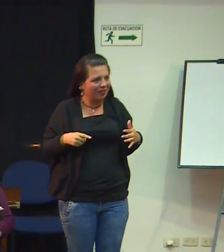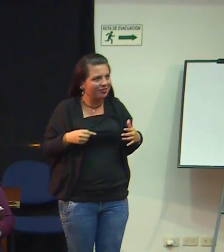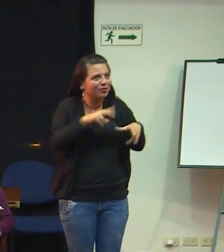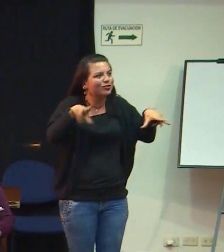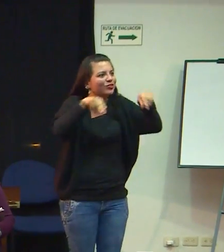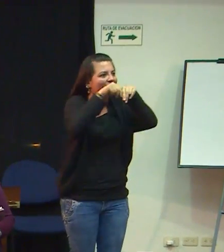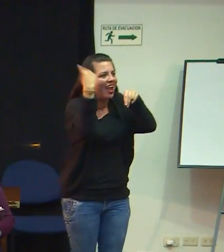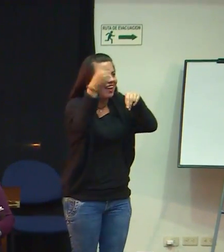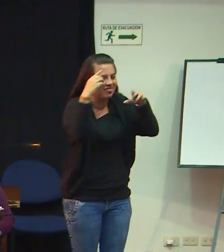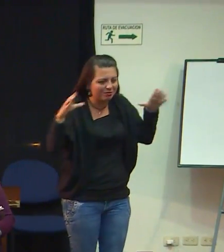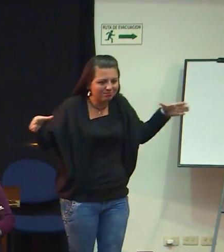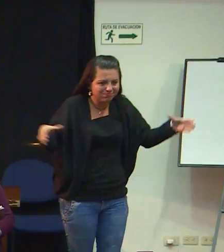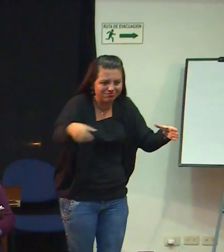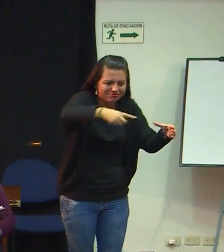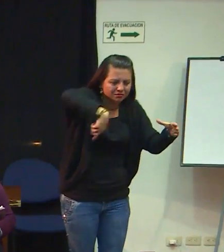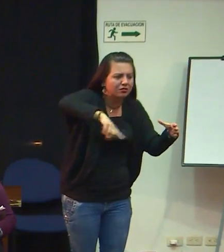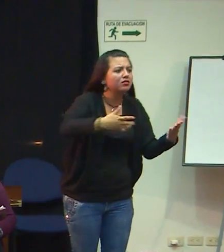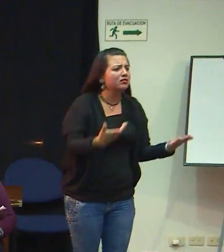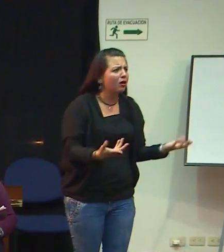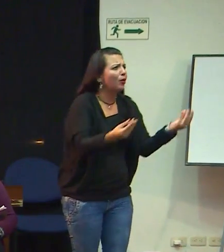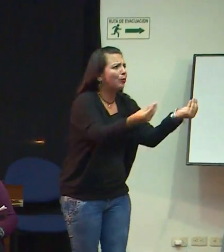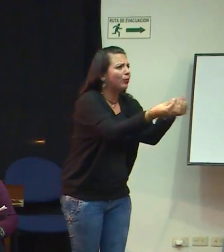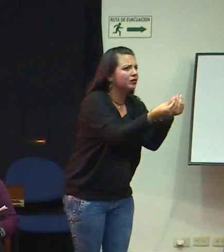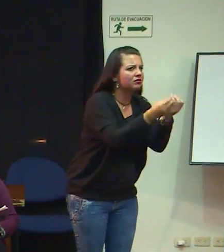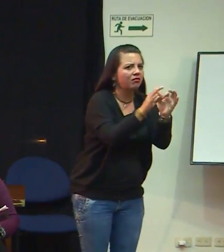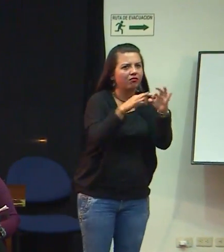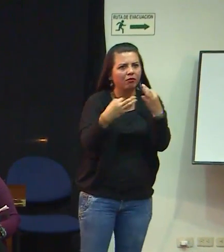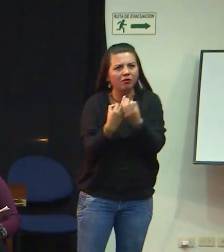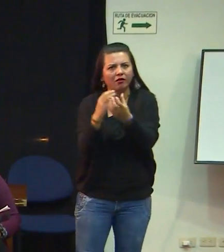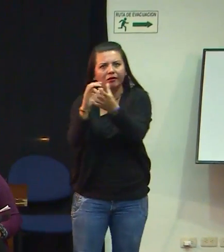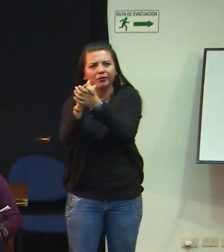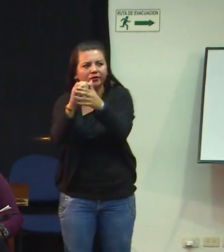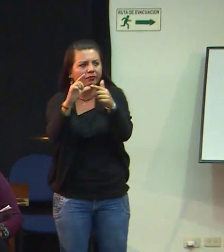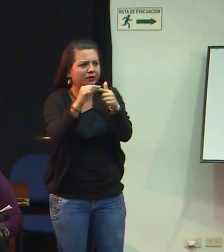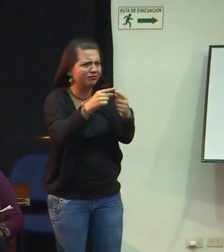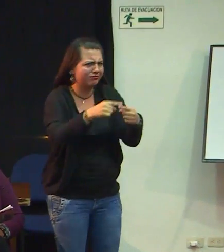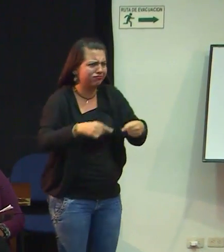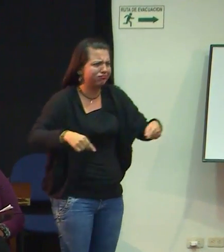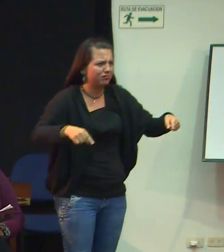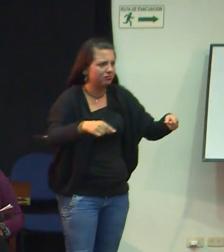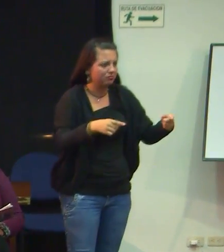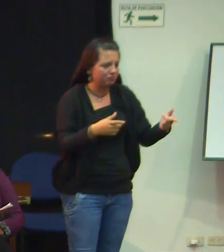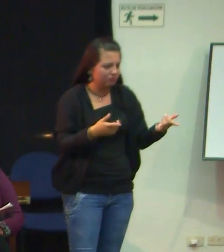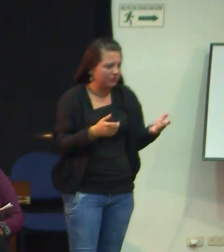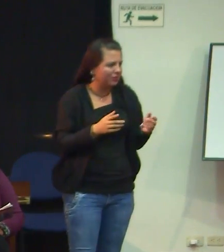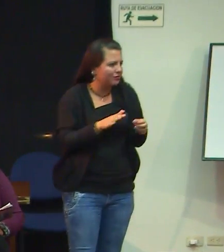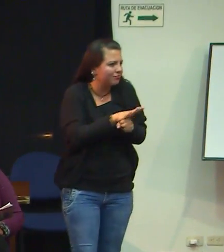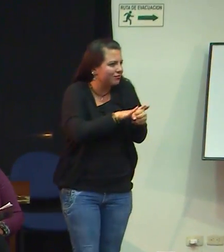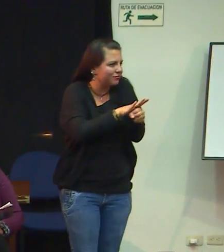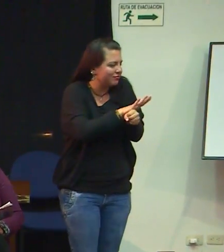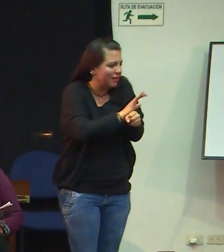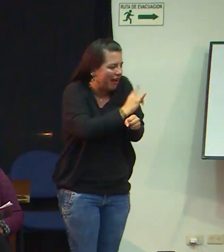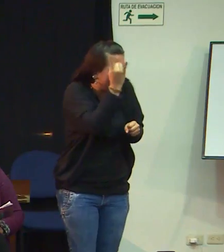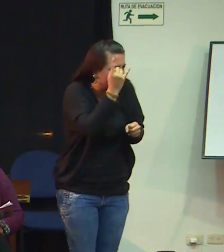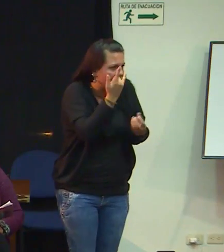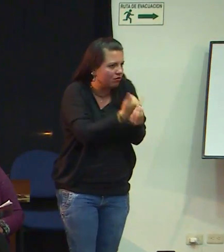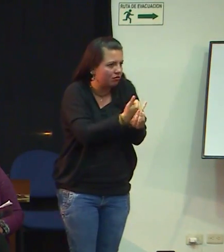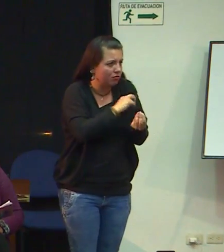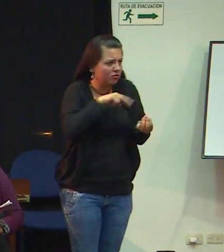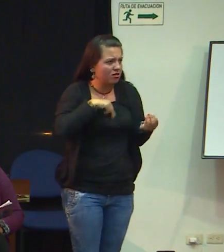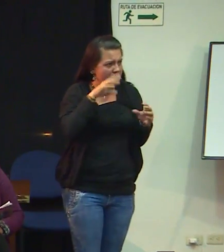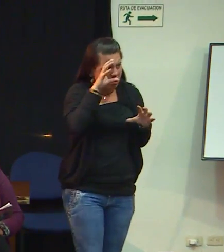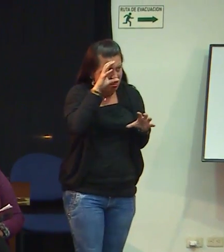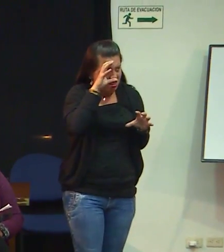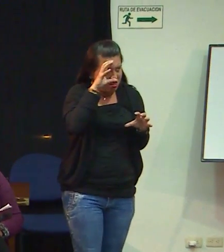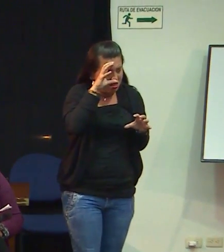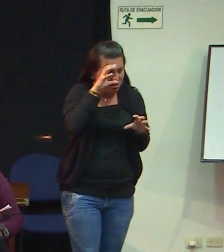porque tenemos también compañeros, familia, amigos, primos, que tienen una condición puntual y que nosotros no somos capaces de